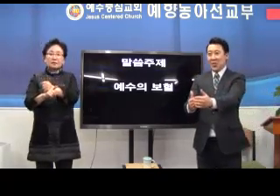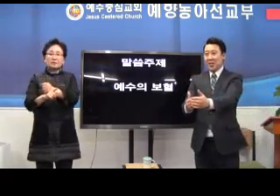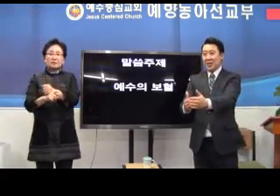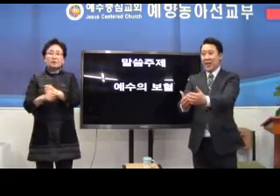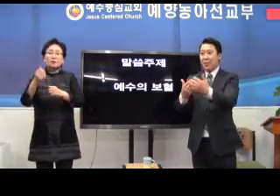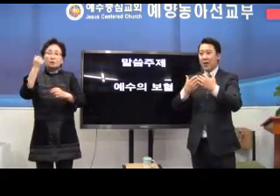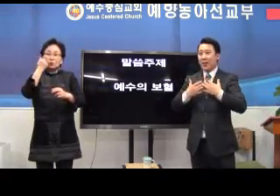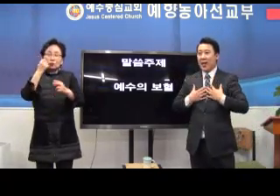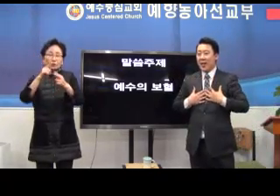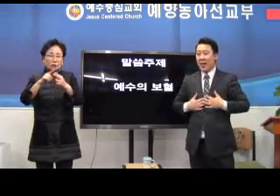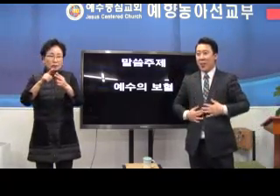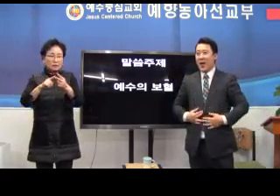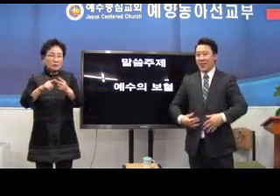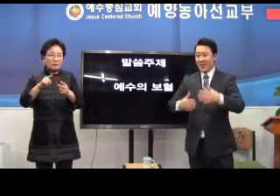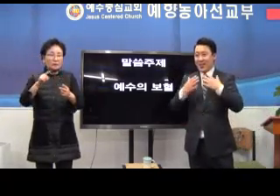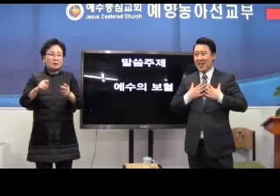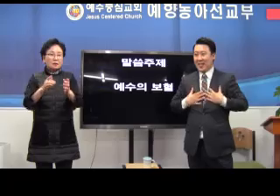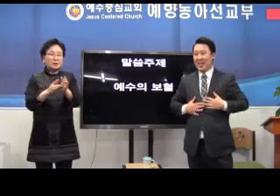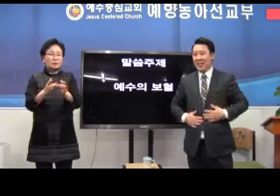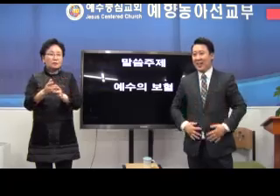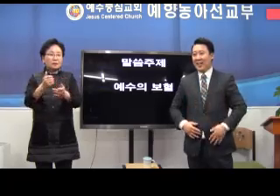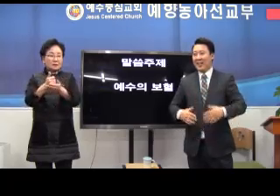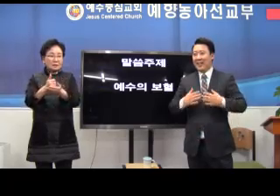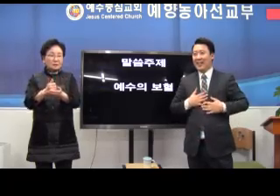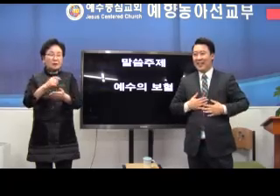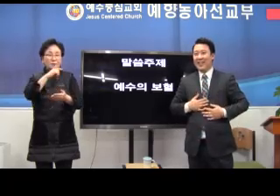피를 날마다 나에게 바르는 자에게